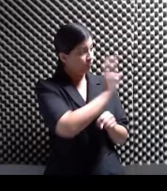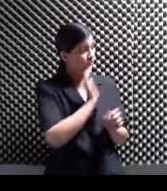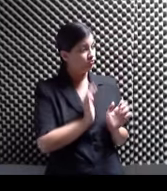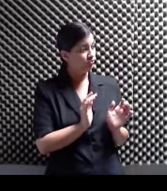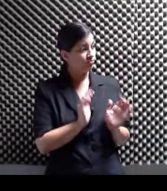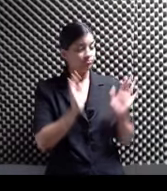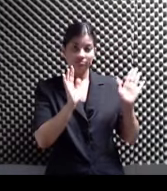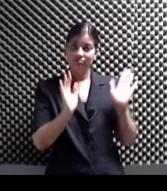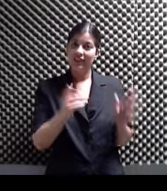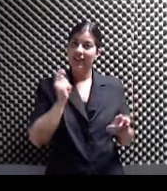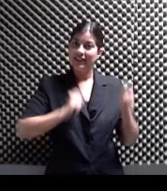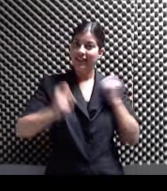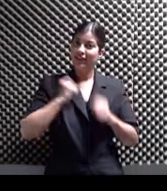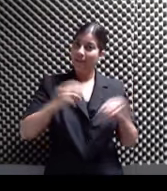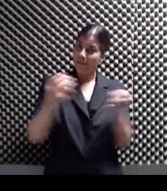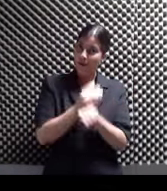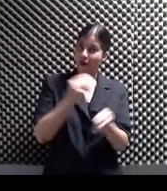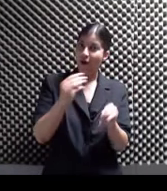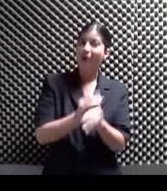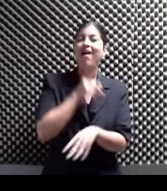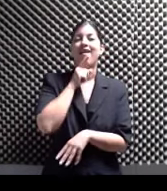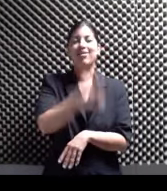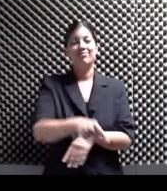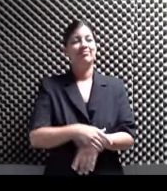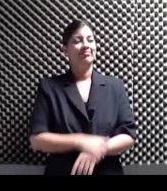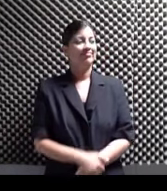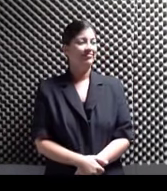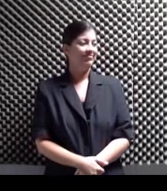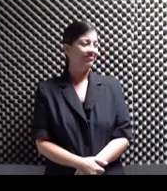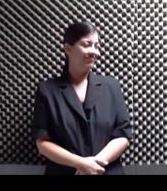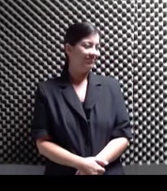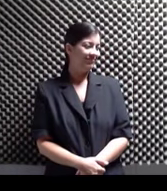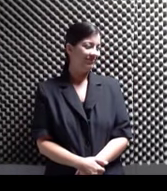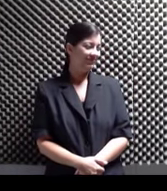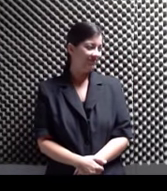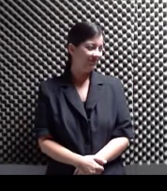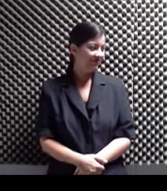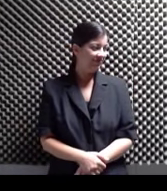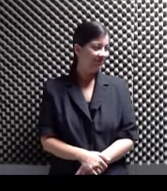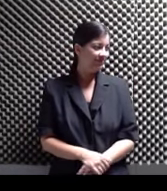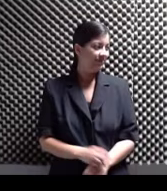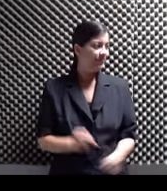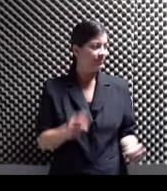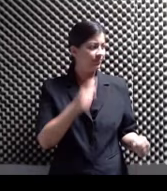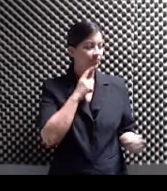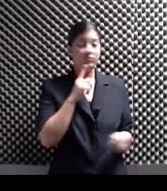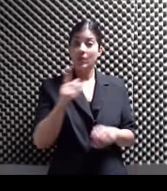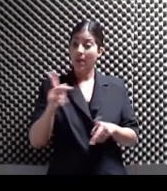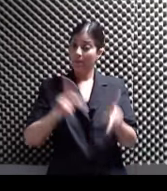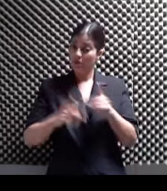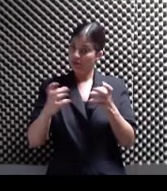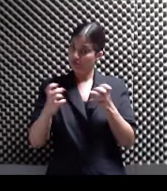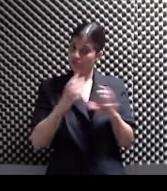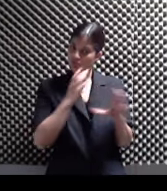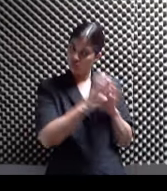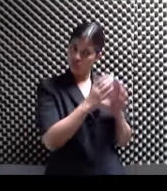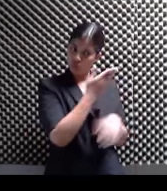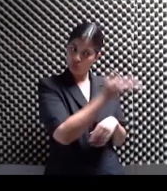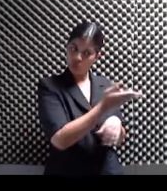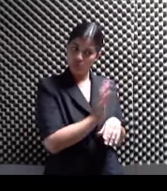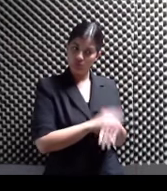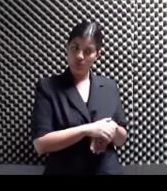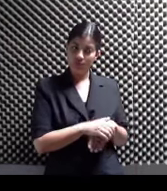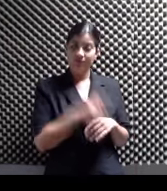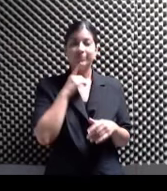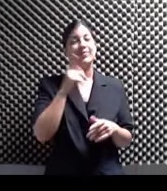fantástico. Ese del teatro está de moda, porque el teatro está de moda. Si personas quieren comunicarse contigo para... Pues